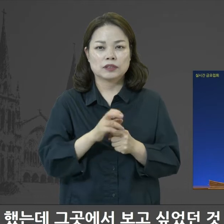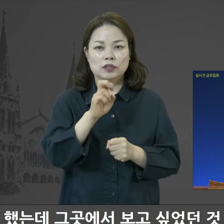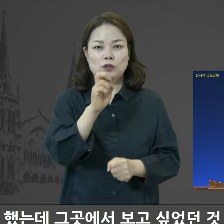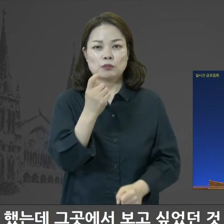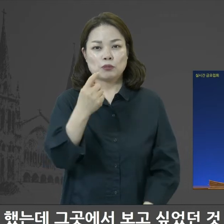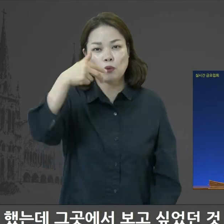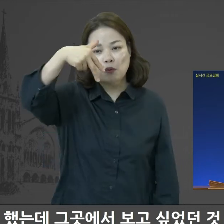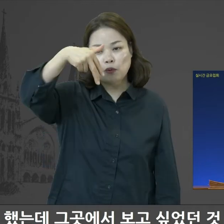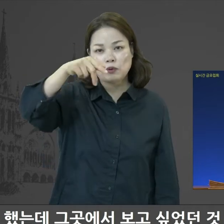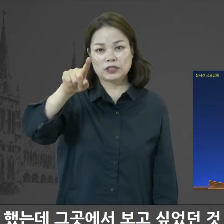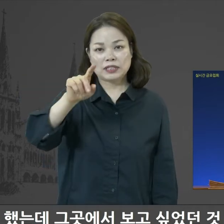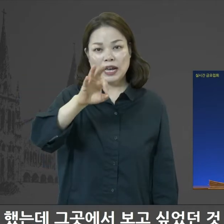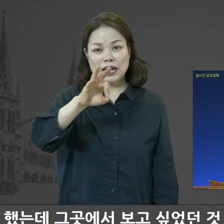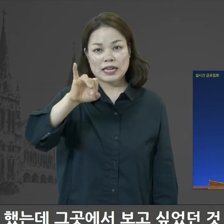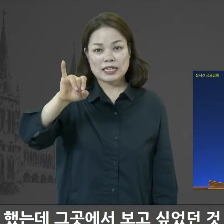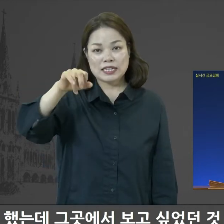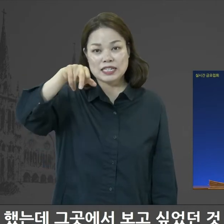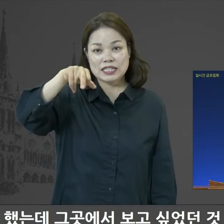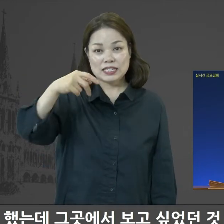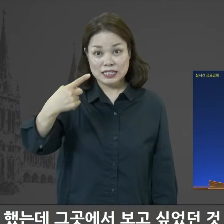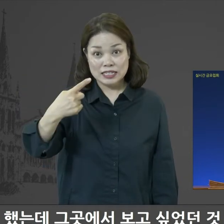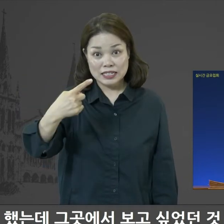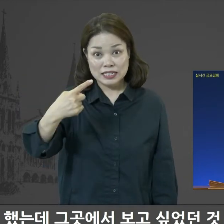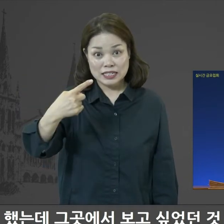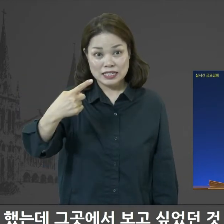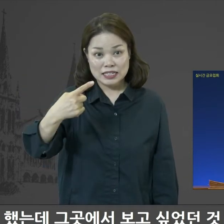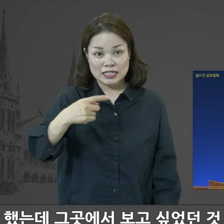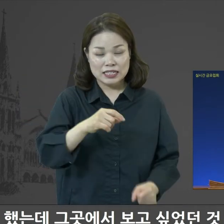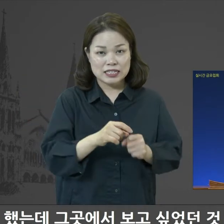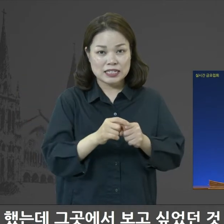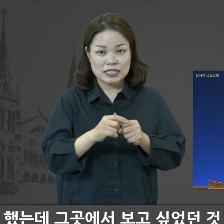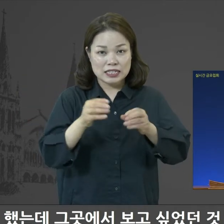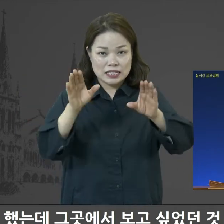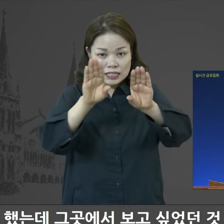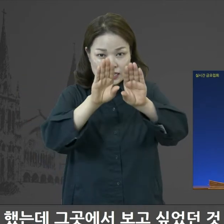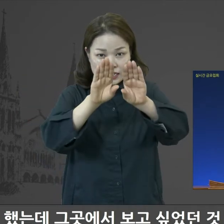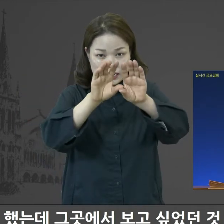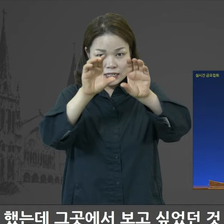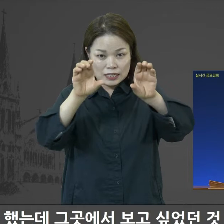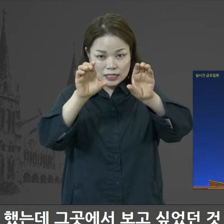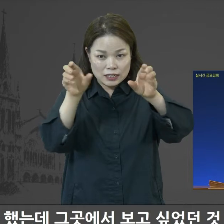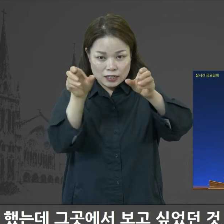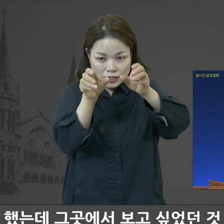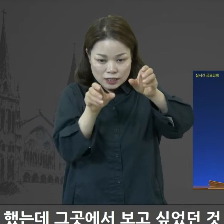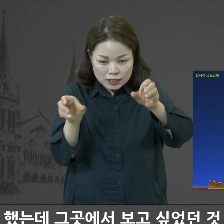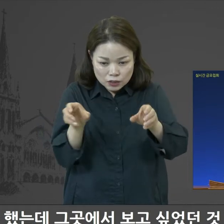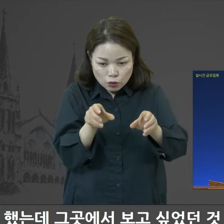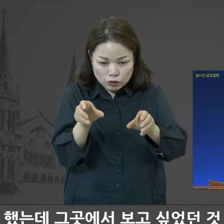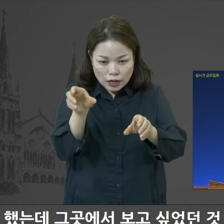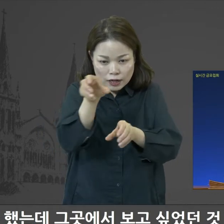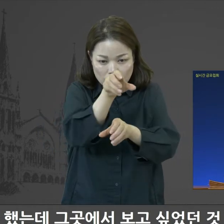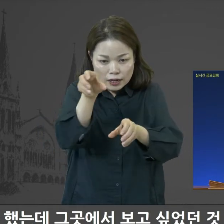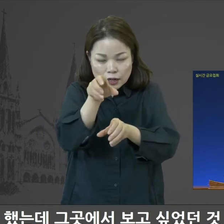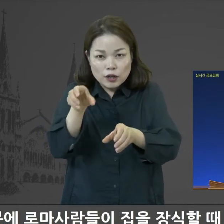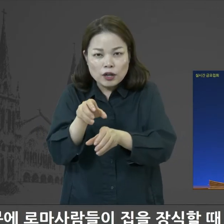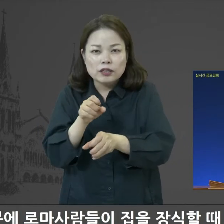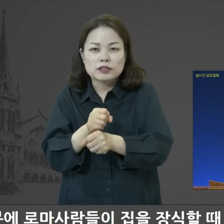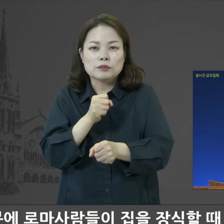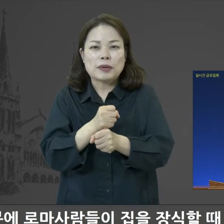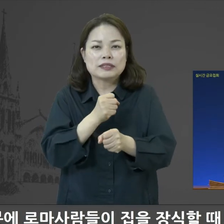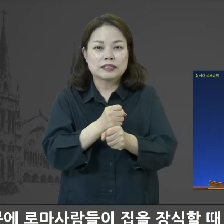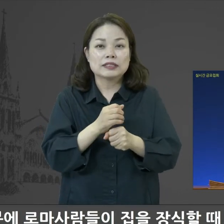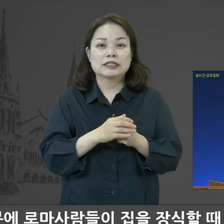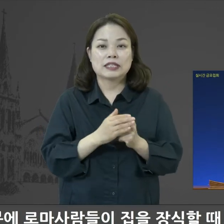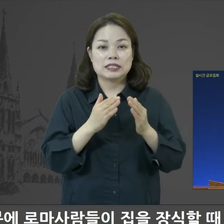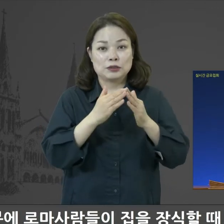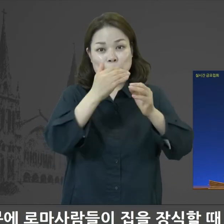씁니다. 모자이크 아시죠? 모자이크, 이렇게 타일로 이렇게 모자이크 해놓은 거, 그걸 많이 쓰는데, 집 장식을 모자이크로